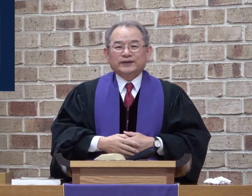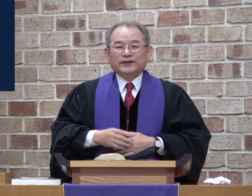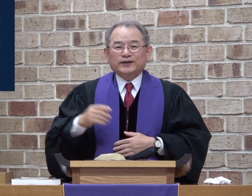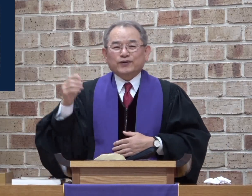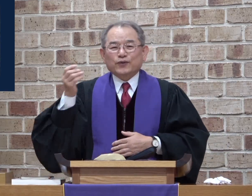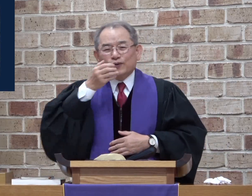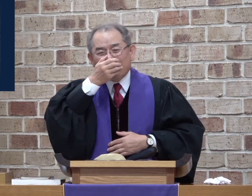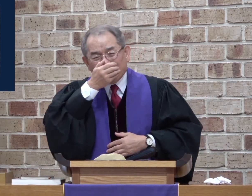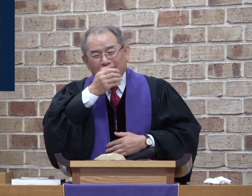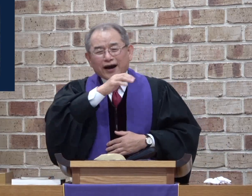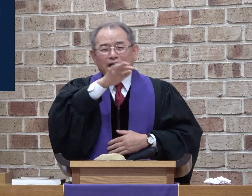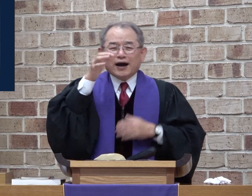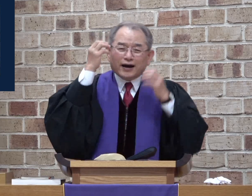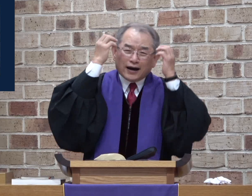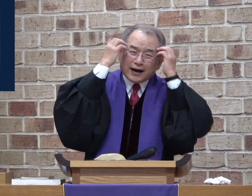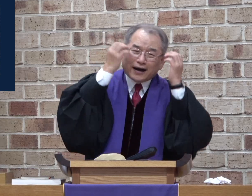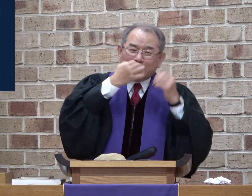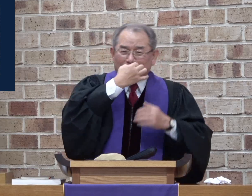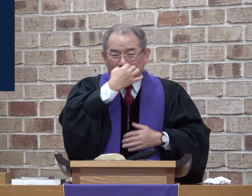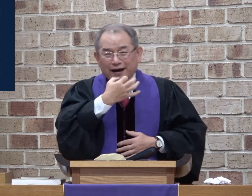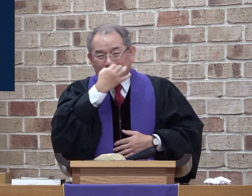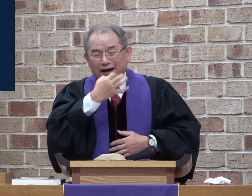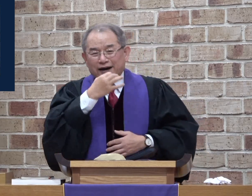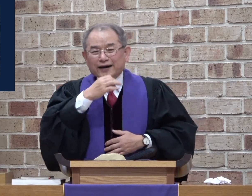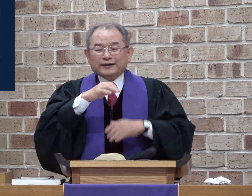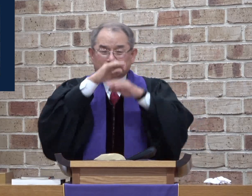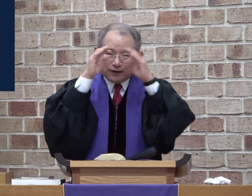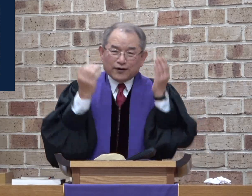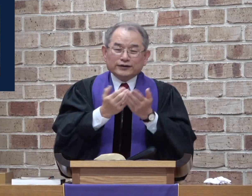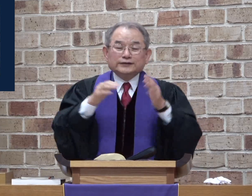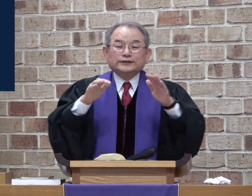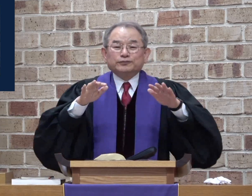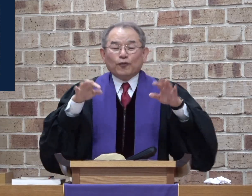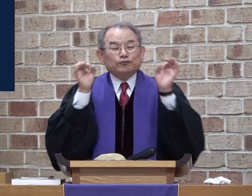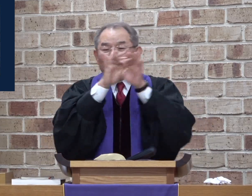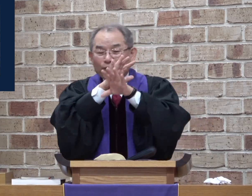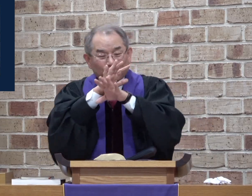마스크를 쓰고 고생했던 모든 시절이 사라지고